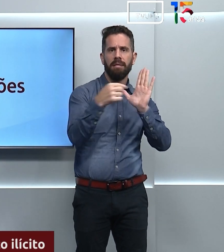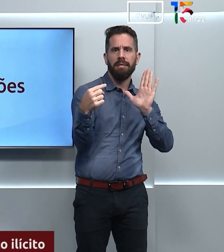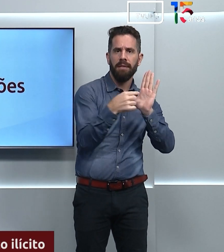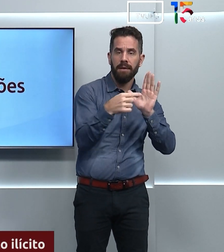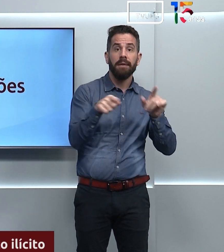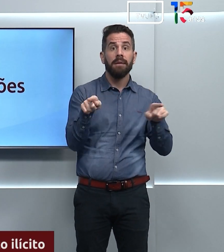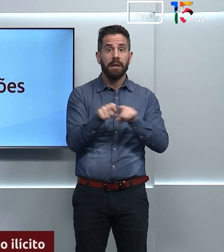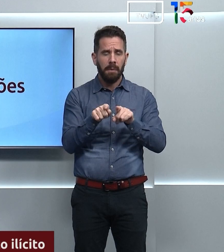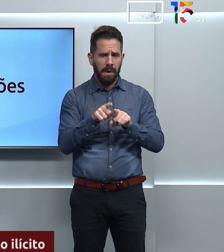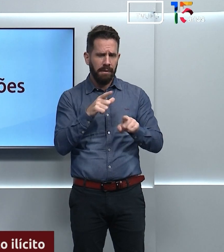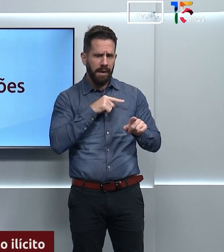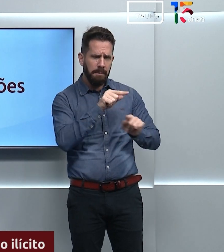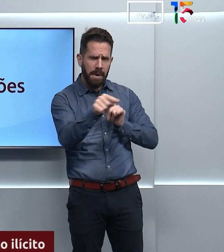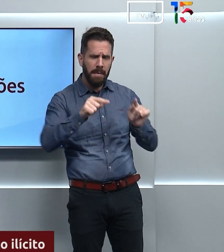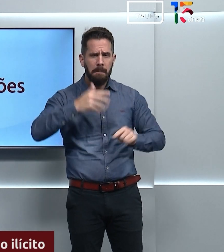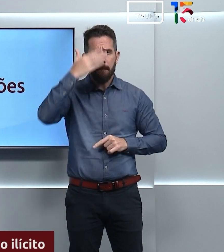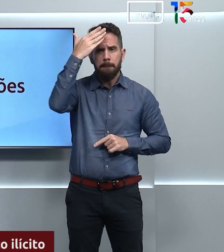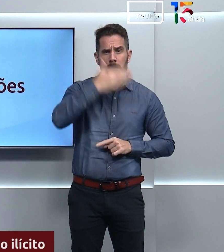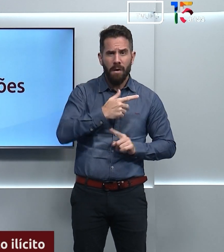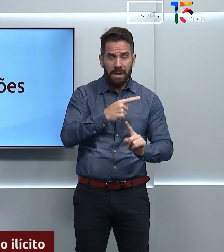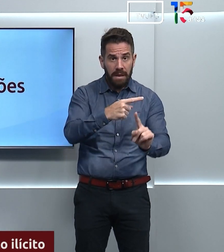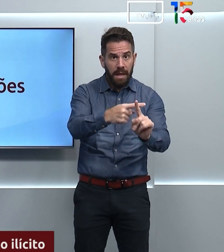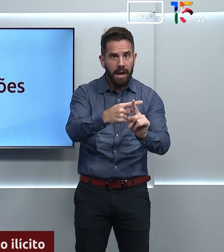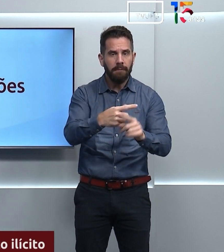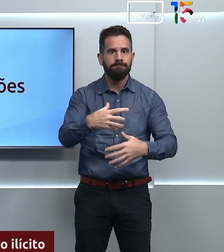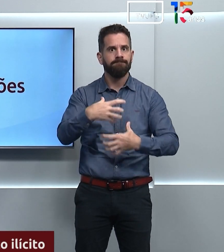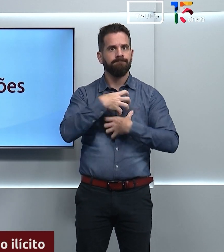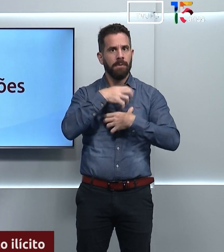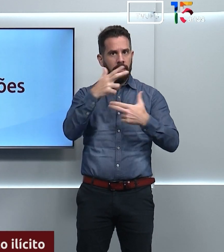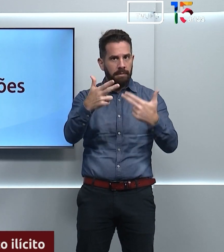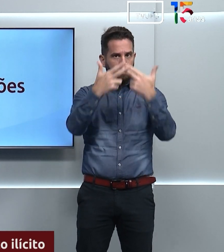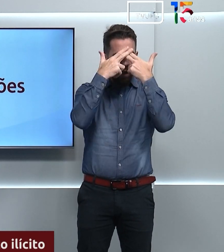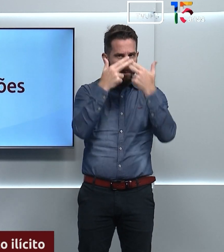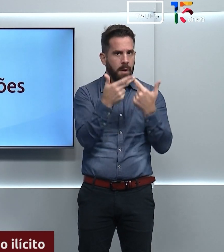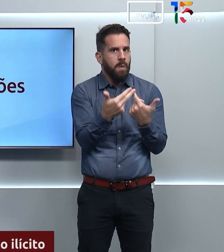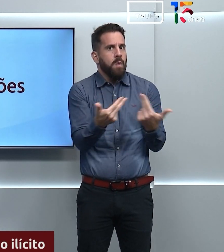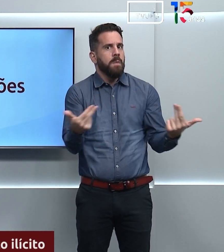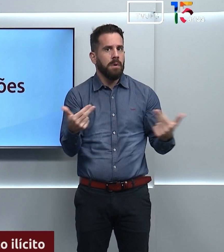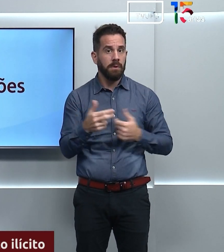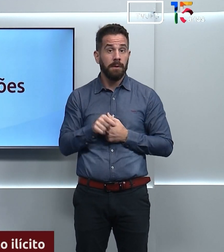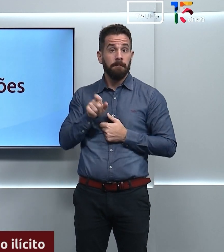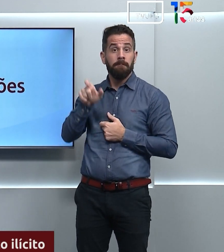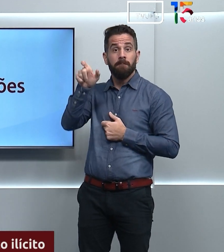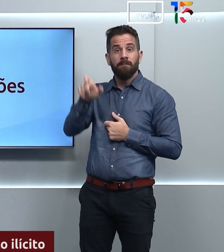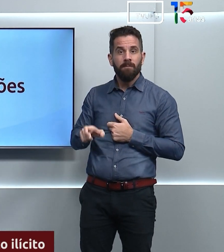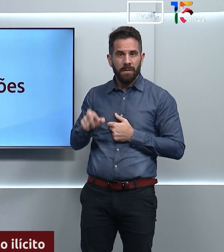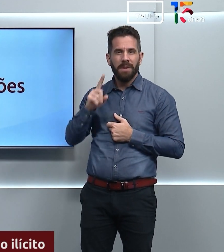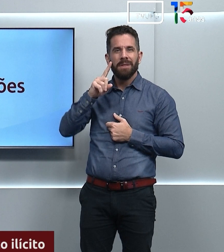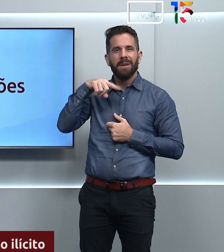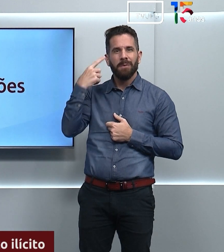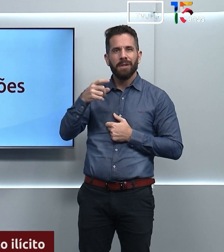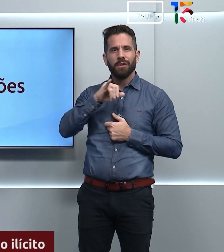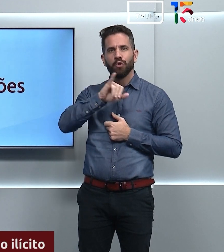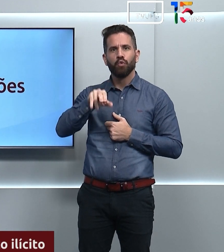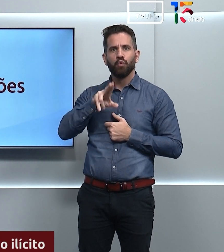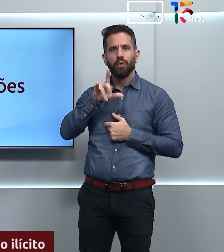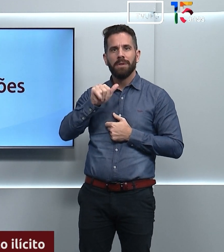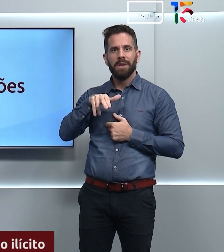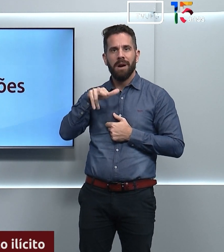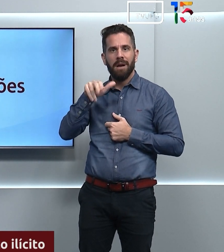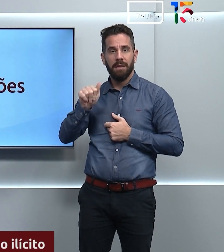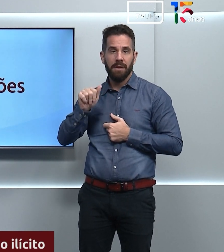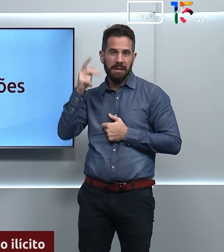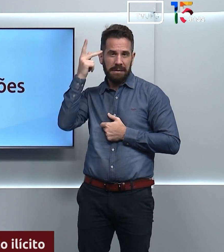abandono. Essa proposta é da deputada Juliana Cardoso, do PT de São Paulo, e traz alterações no Estatuto da Criança e